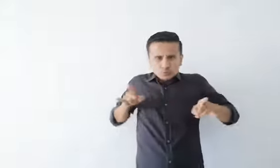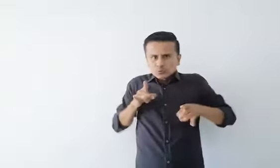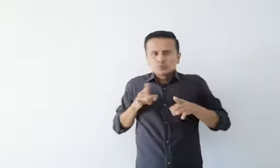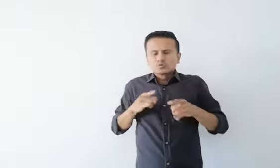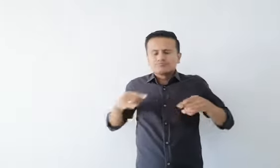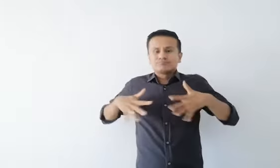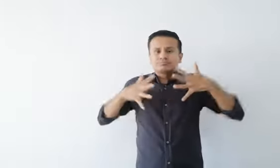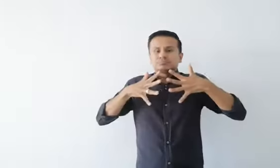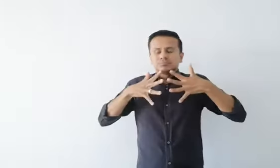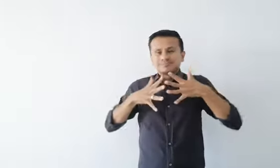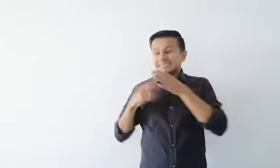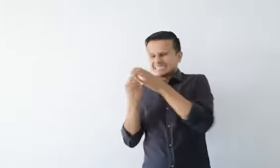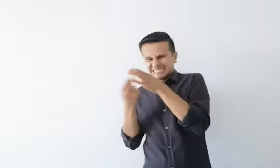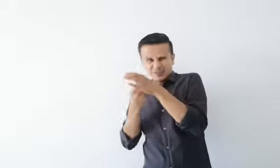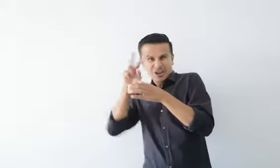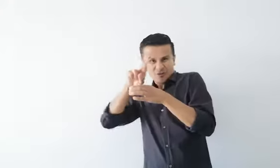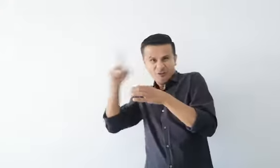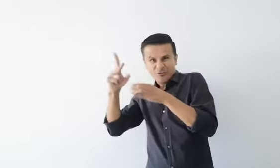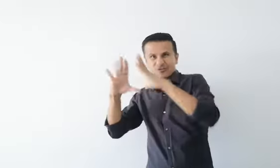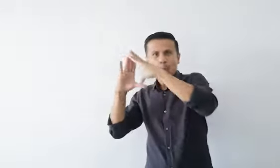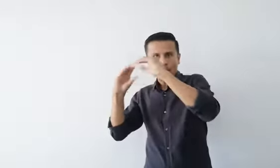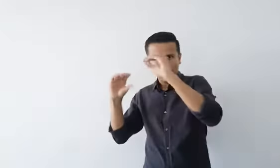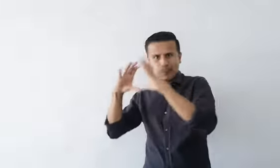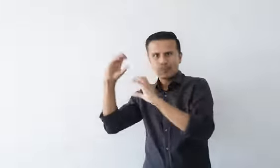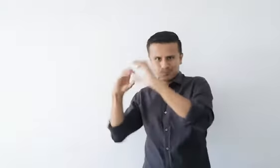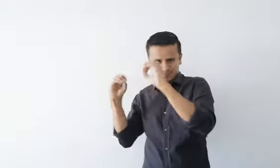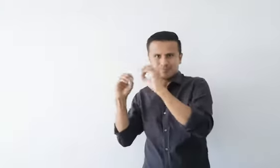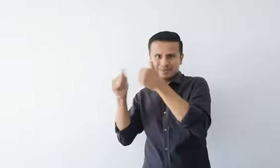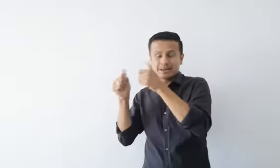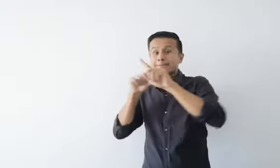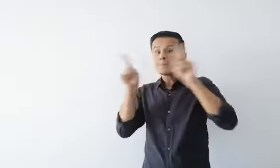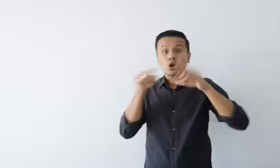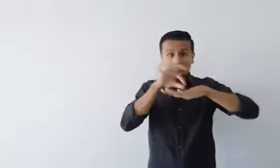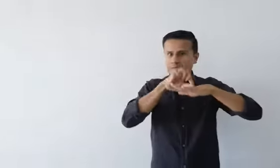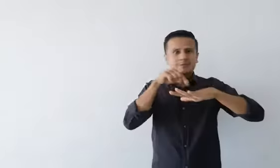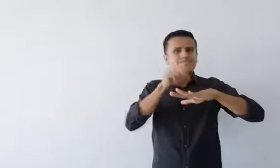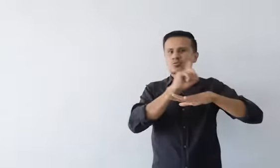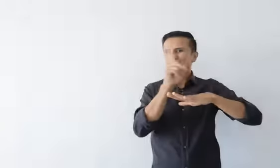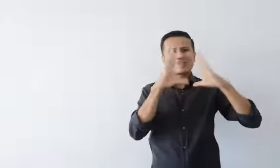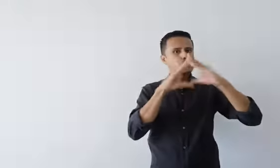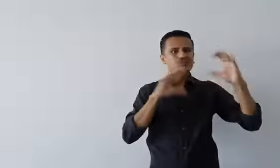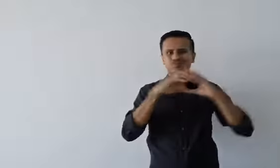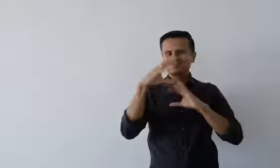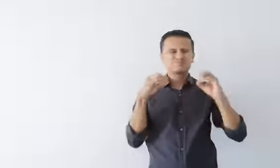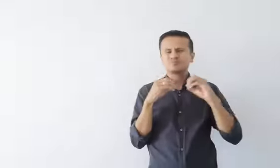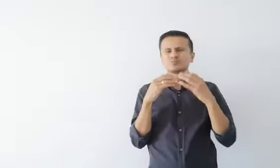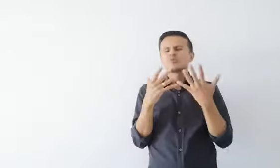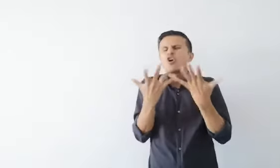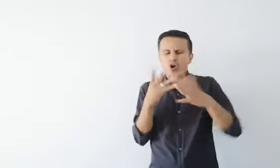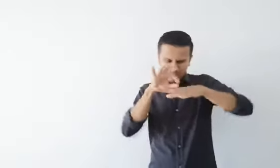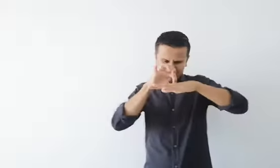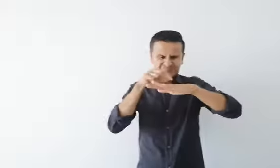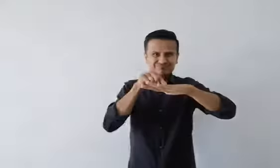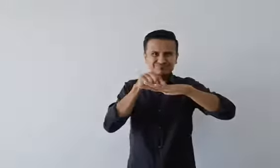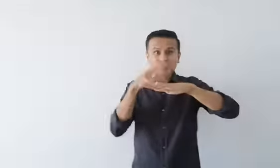las demás células del organismo, éstas no se dividen. Están formadas por un cuerpo unicelular. De éste salen por un